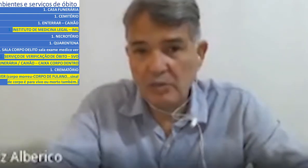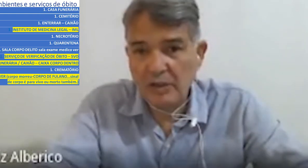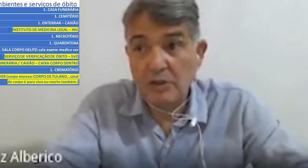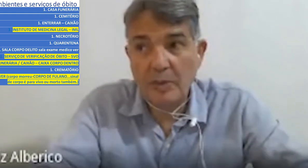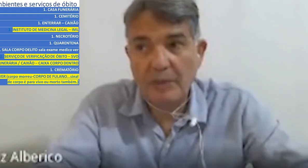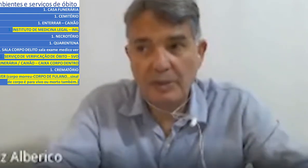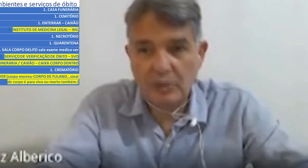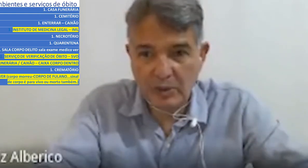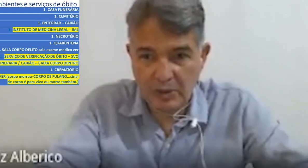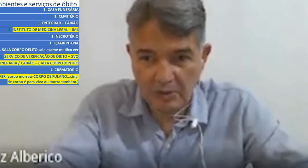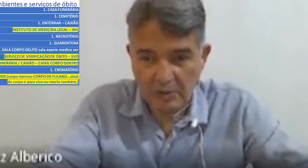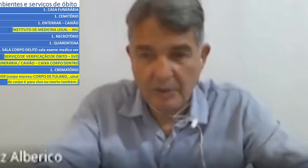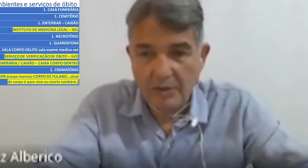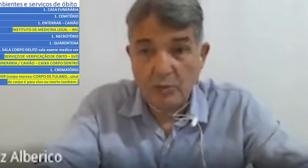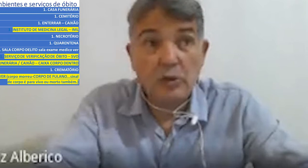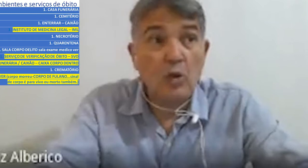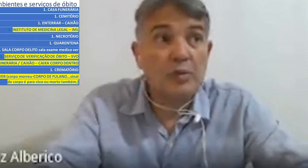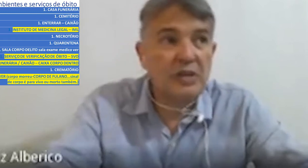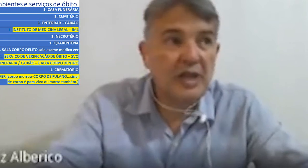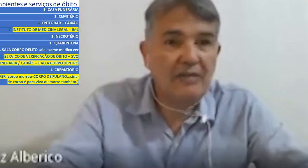ainda não, espera mais um pouquinho. Quando o corpo chegar, vai